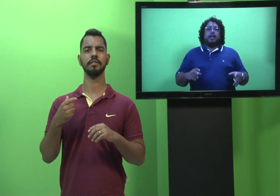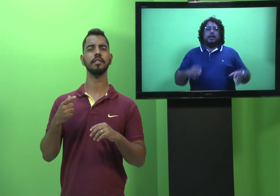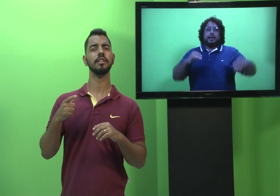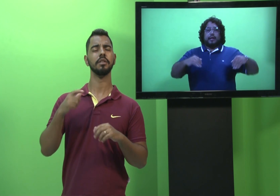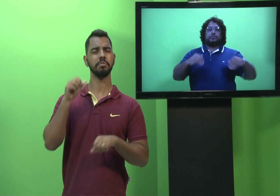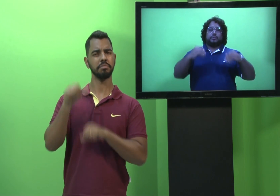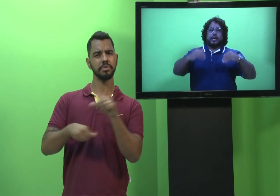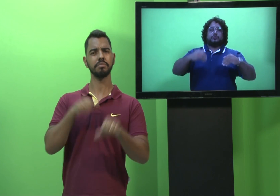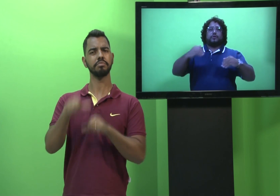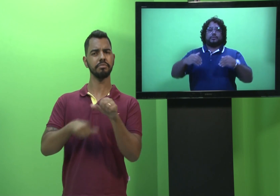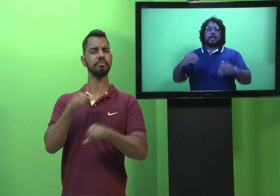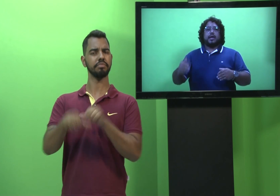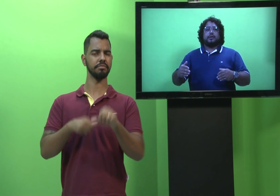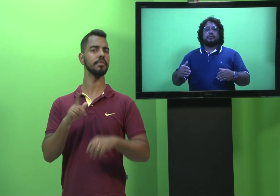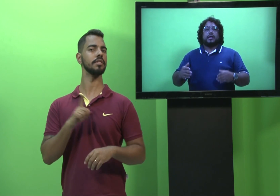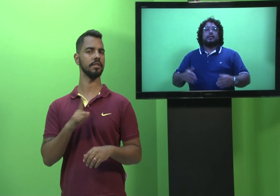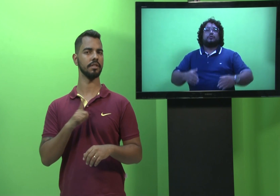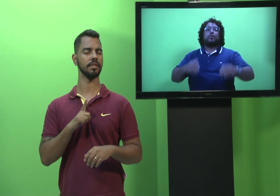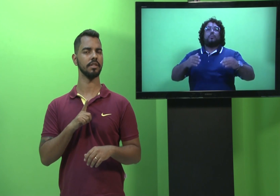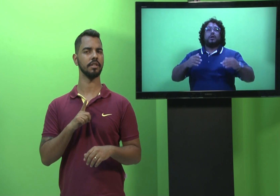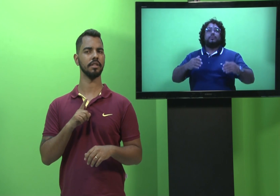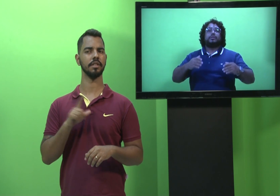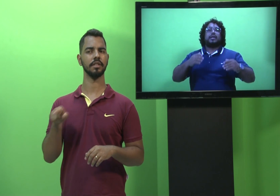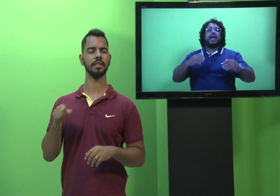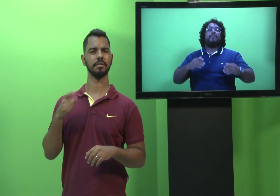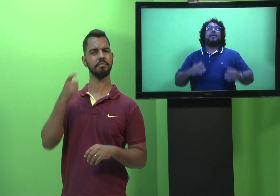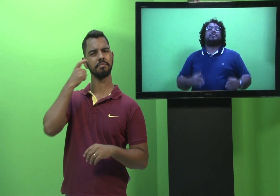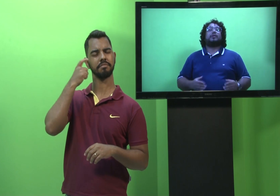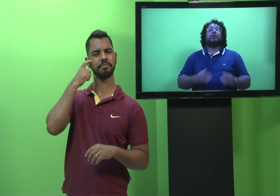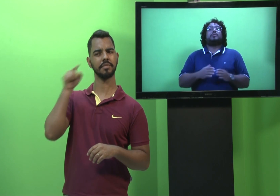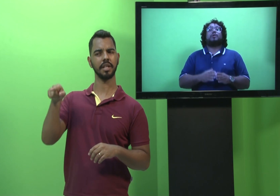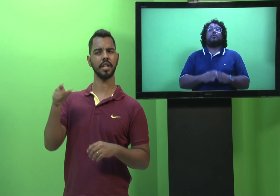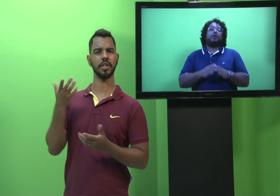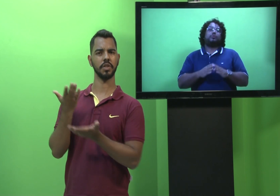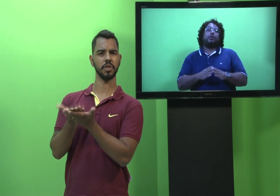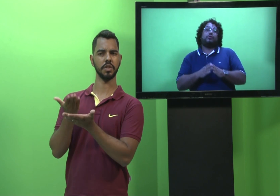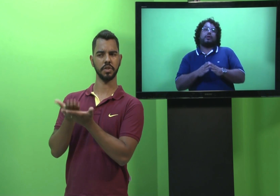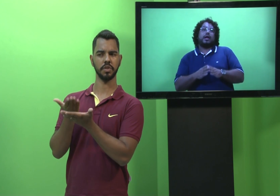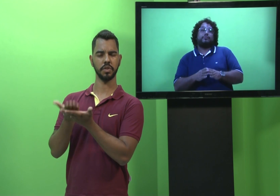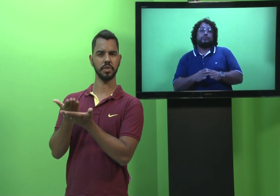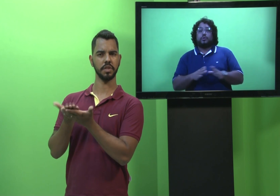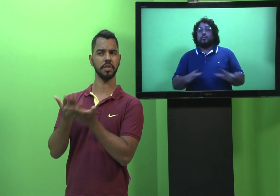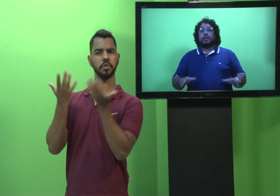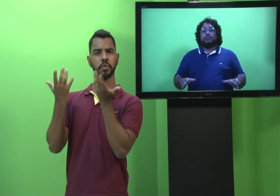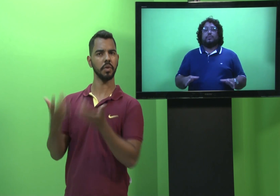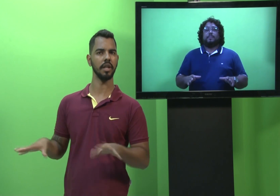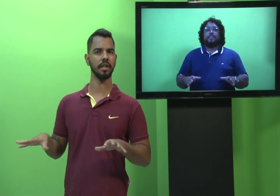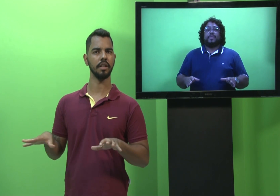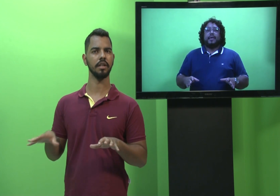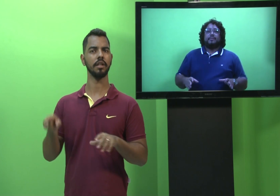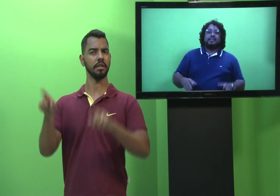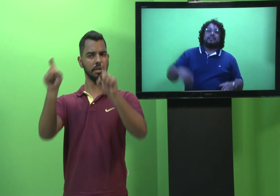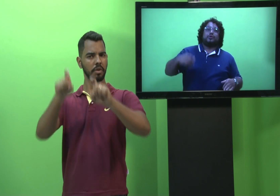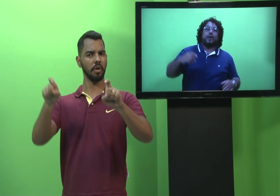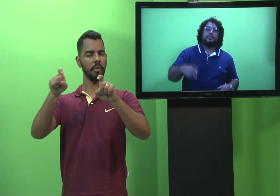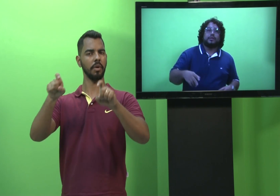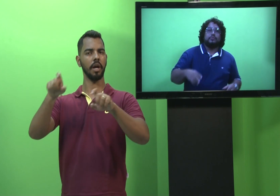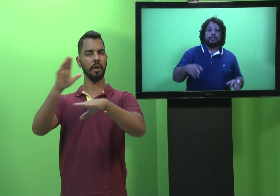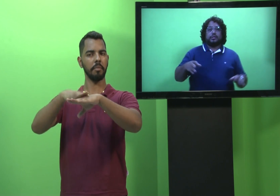ele irá estudar as novas regras, descobrimos que quer apenas atualizar o corretor ortográfico de seu computador. Mas a situação da